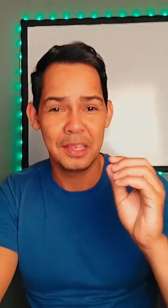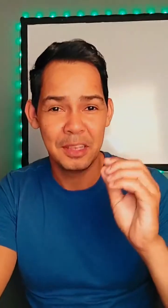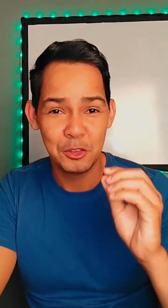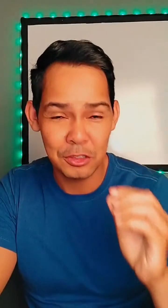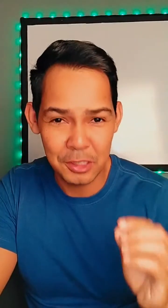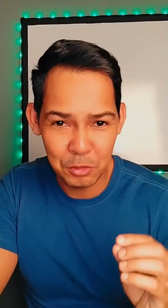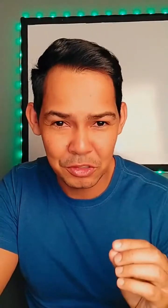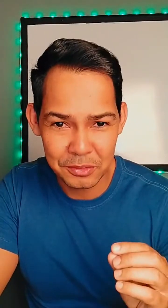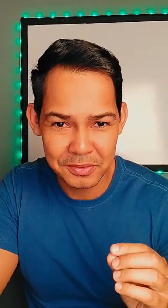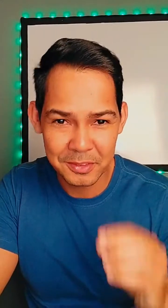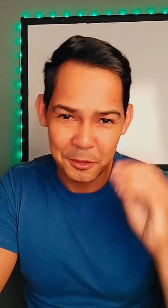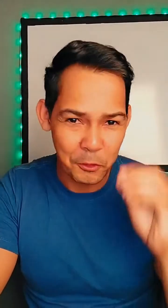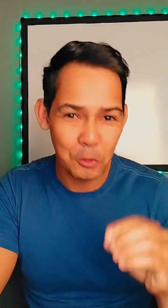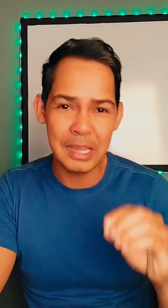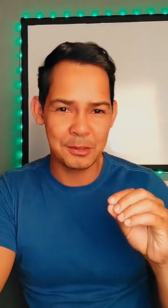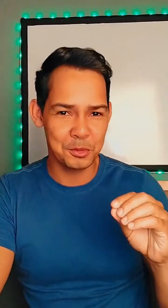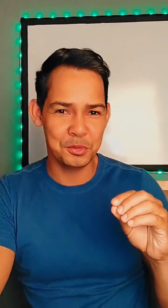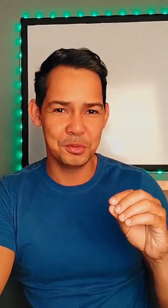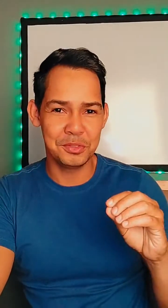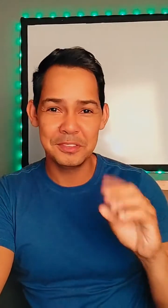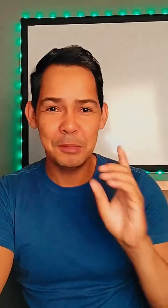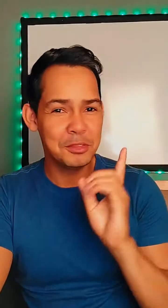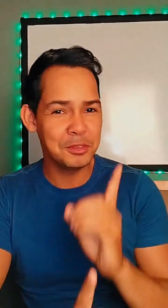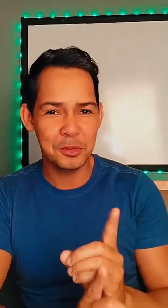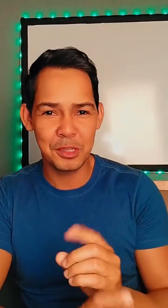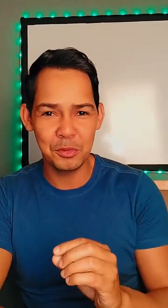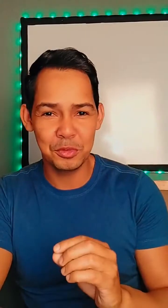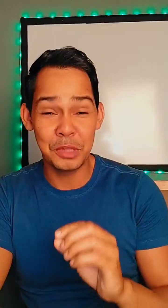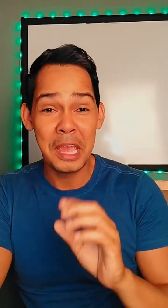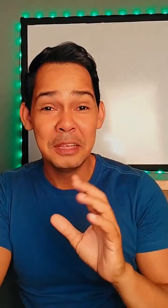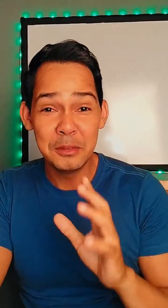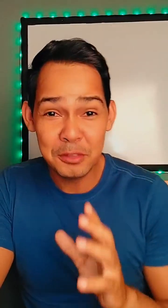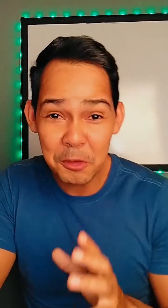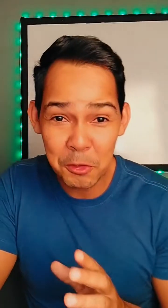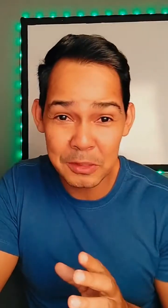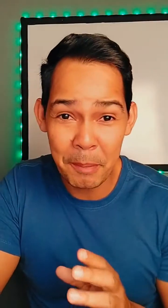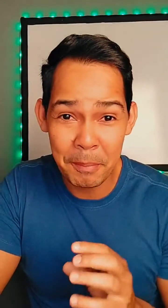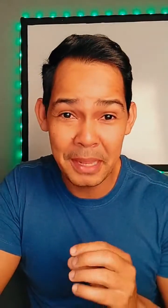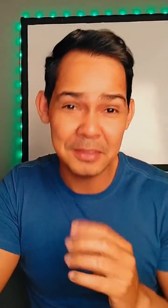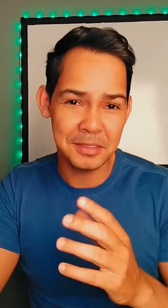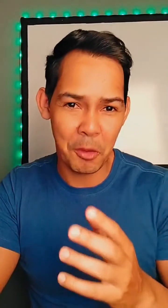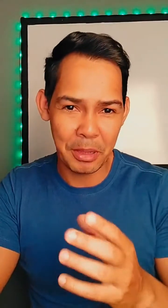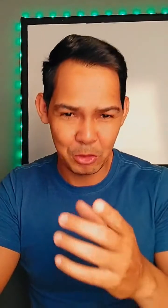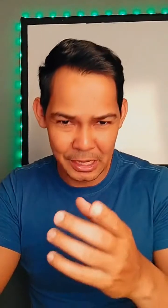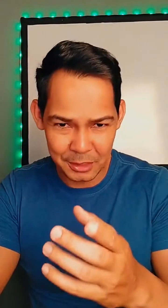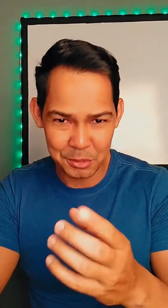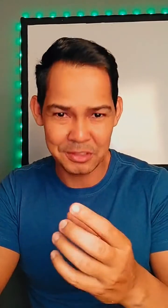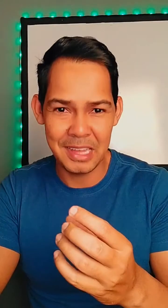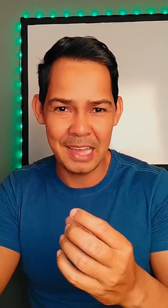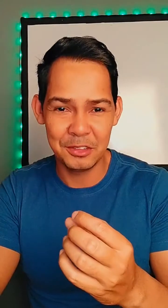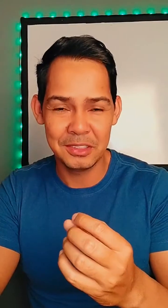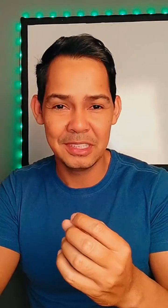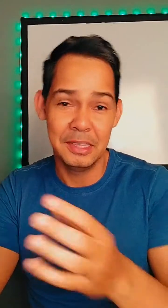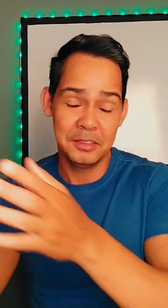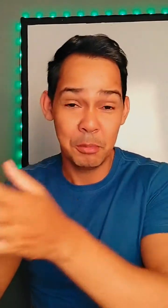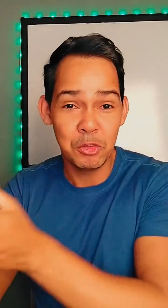Só tem um jeito. Contato com o surdo. Você precisa encontrar um surdo. Se você não encontrar presencialmente aí na sua cidade, você pode encontrar